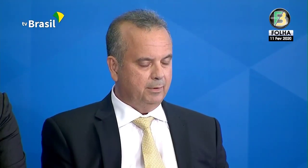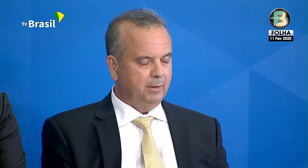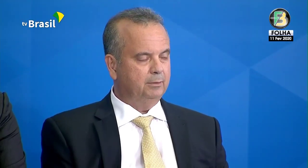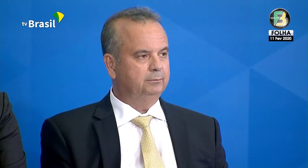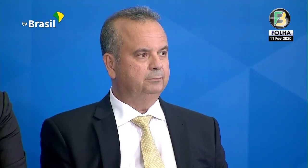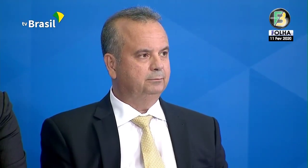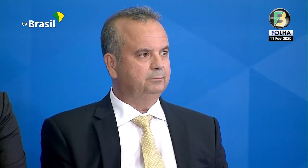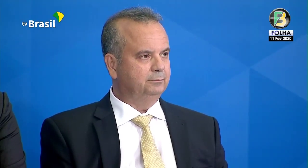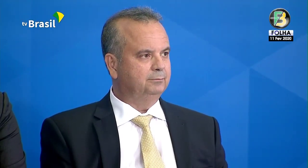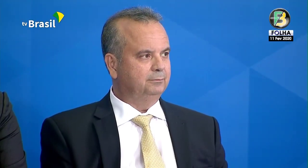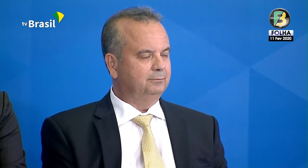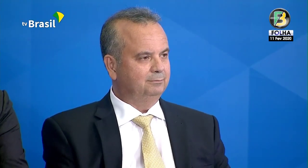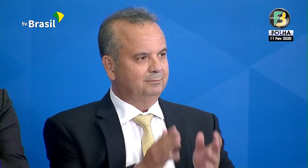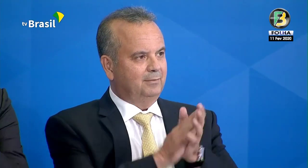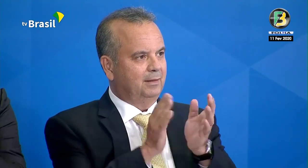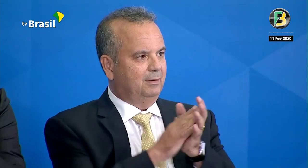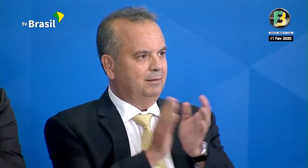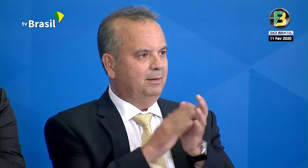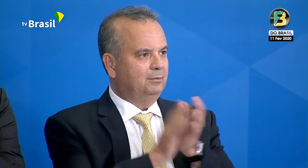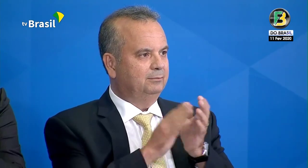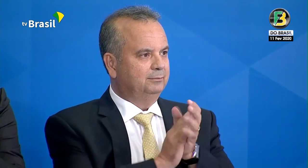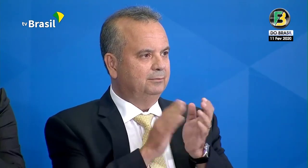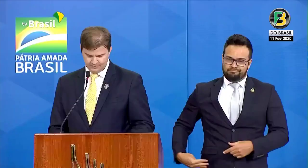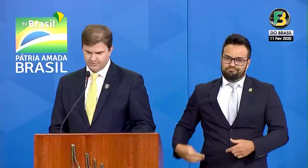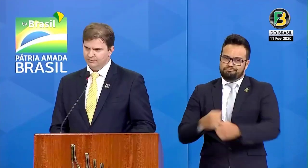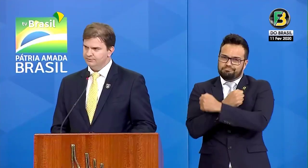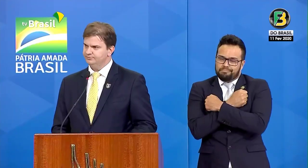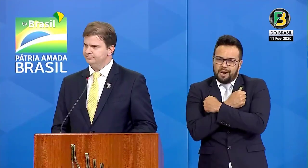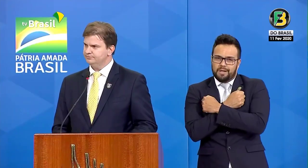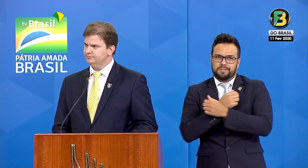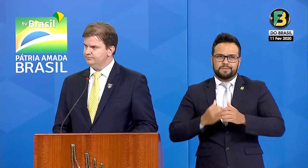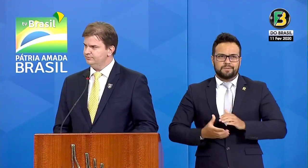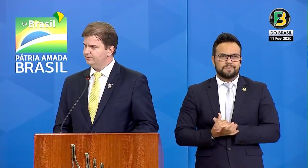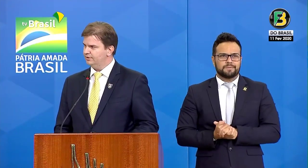Sua empreitada não é fácil.